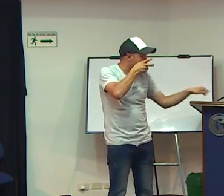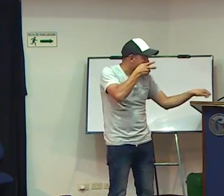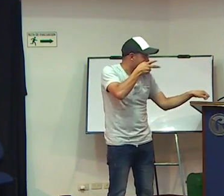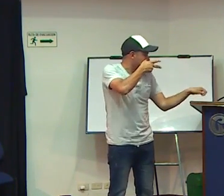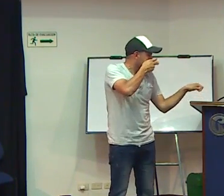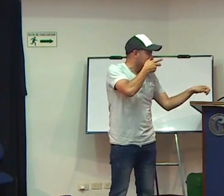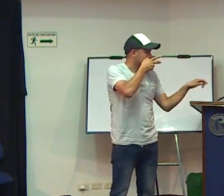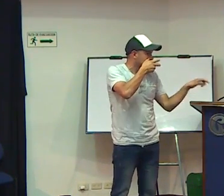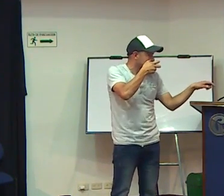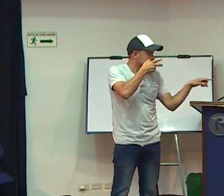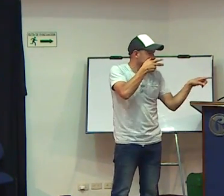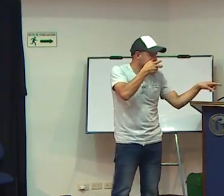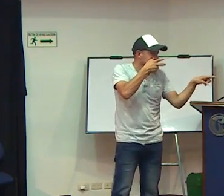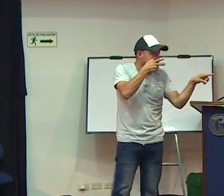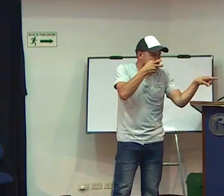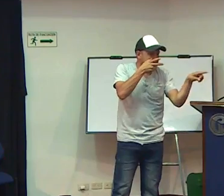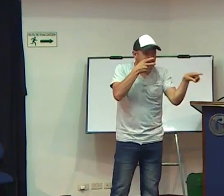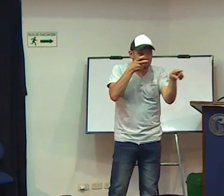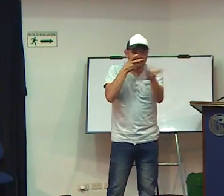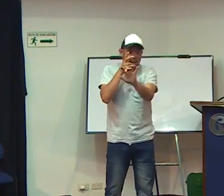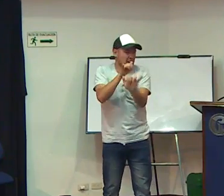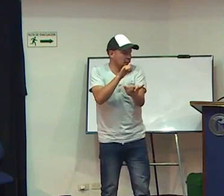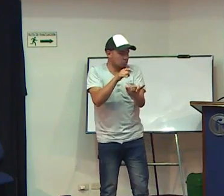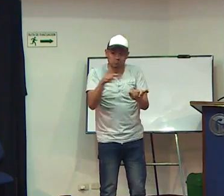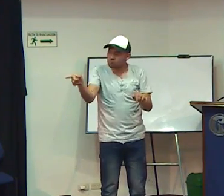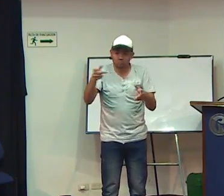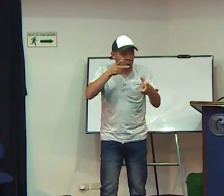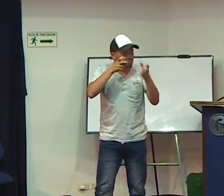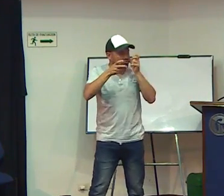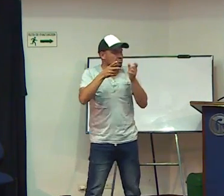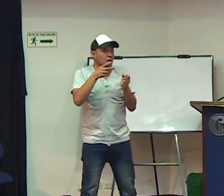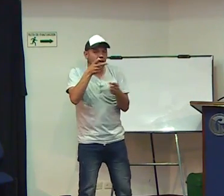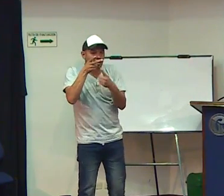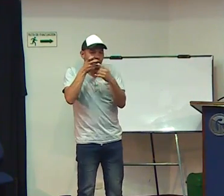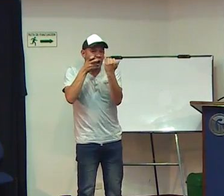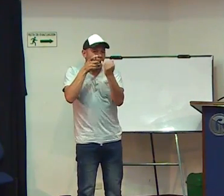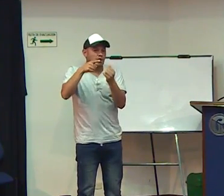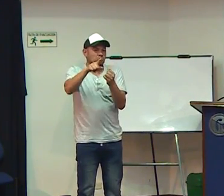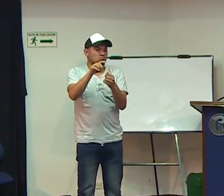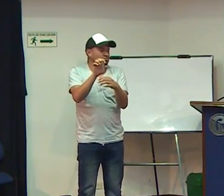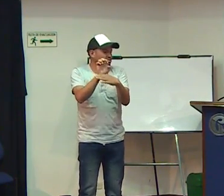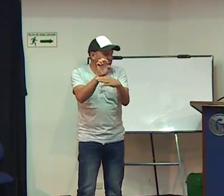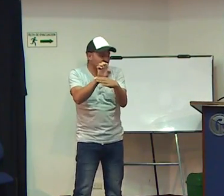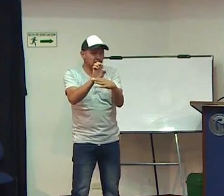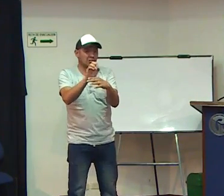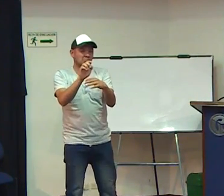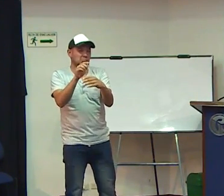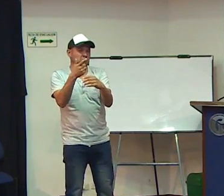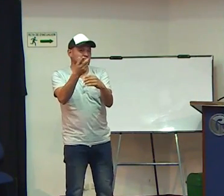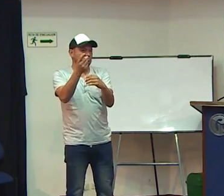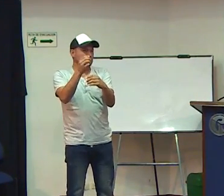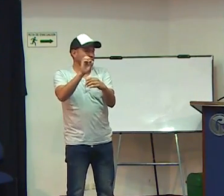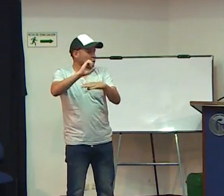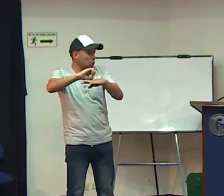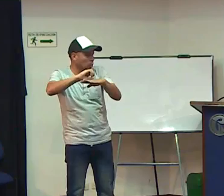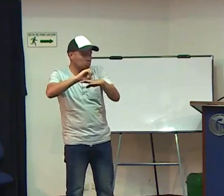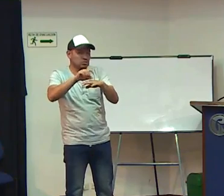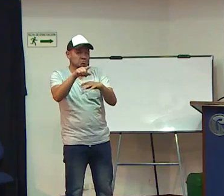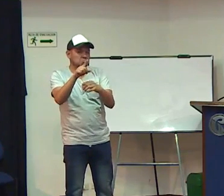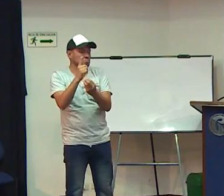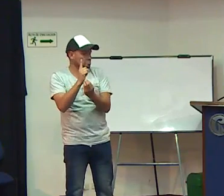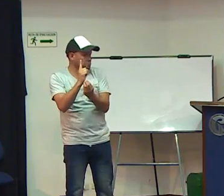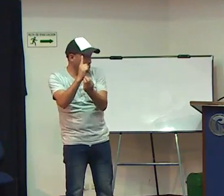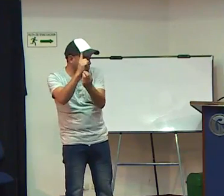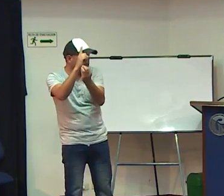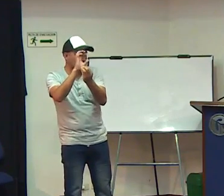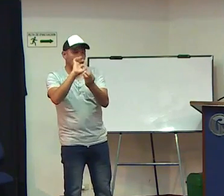esas observaciones que se dan. Entonces uno dice, bueno, si está presentando lo mismo, las mismas personas están participando, entonces… no sé, alguna entidad,